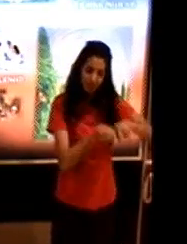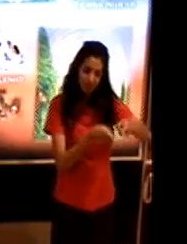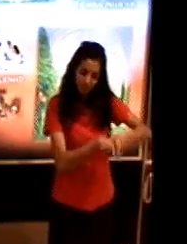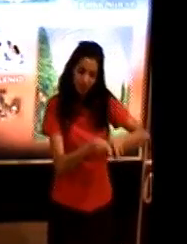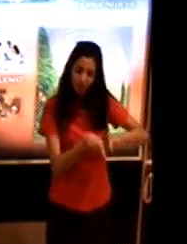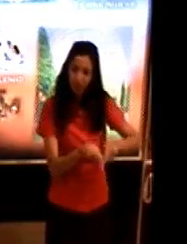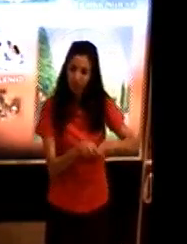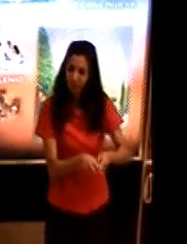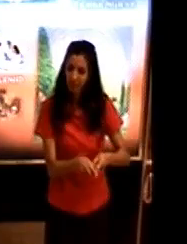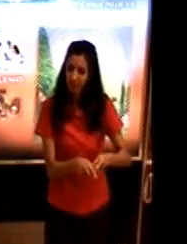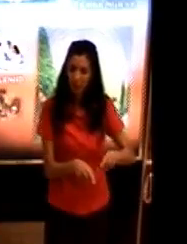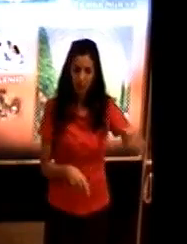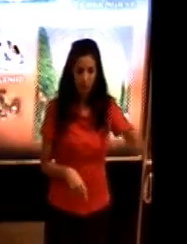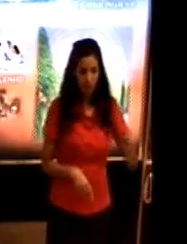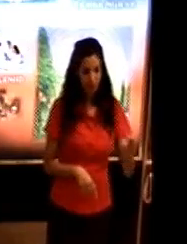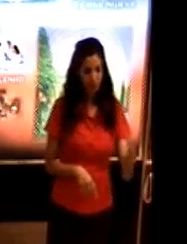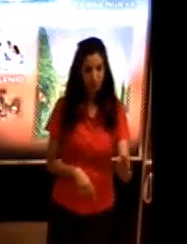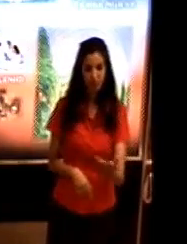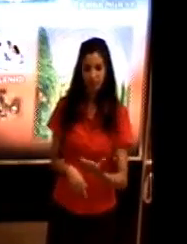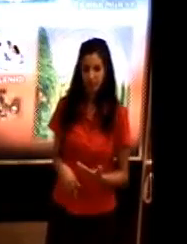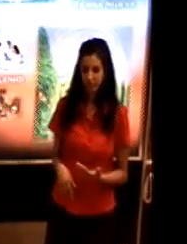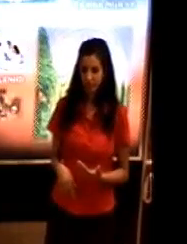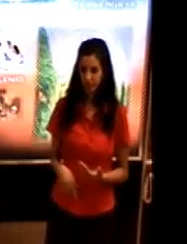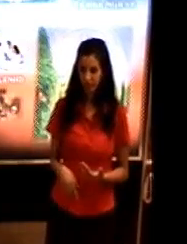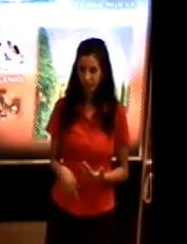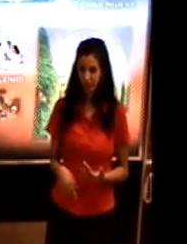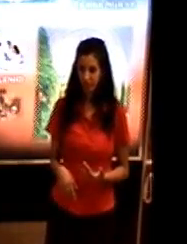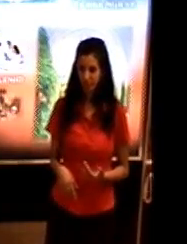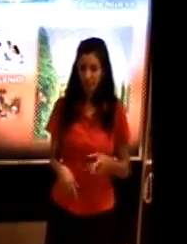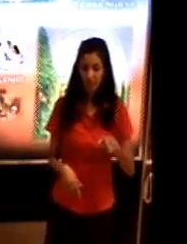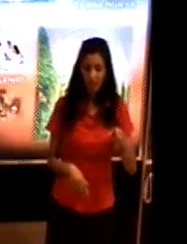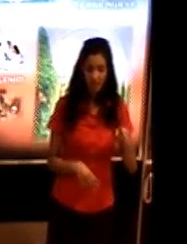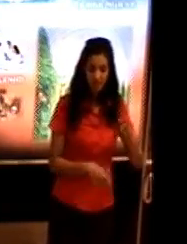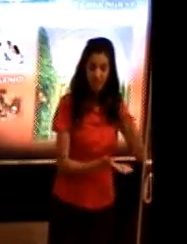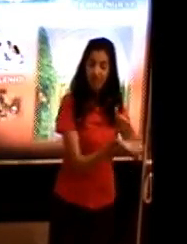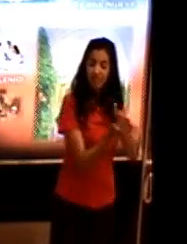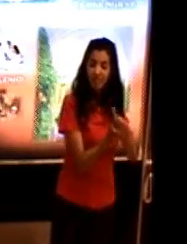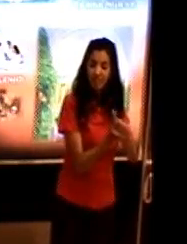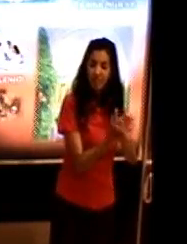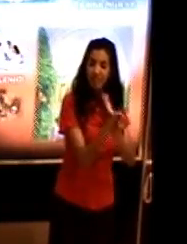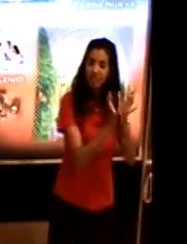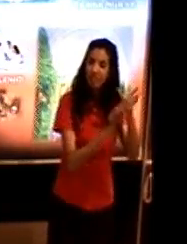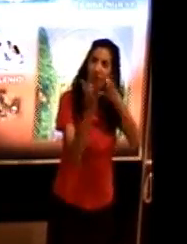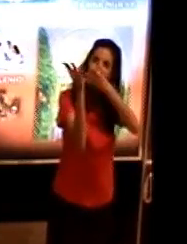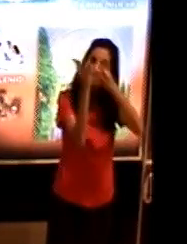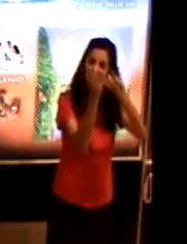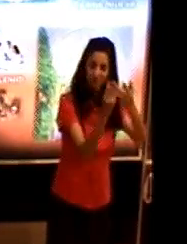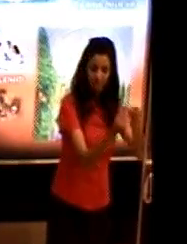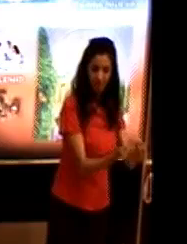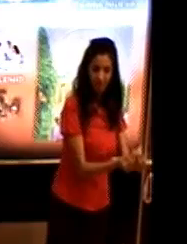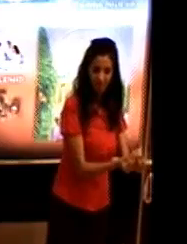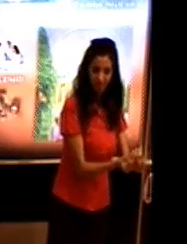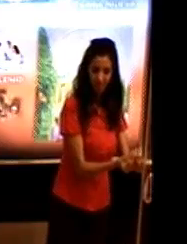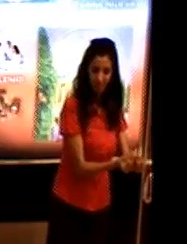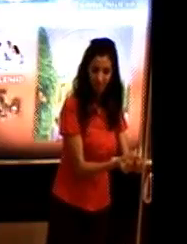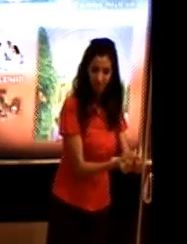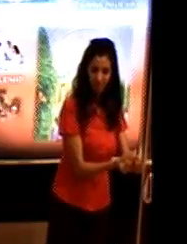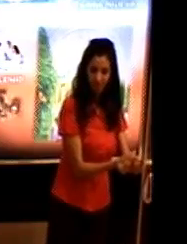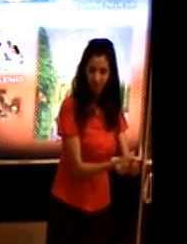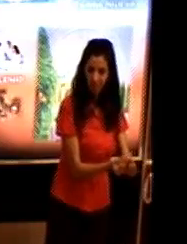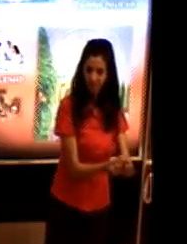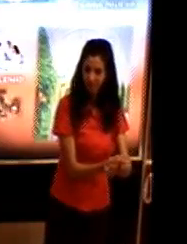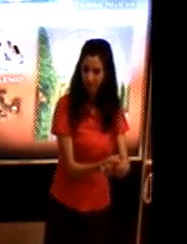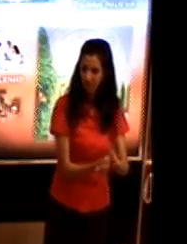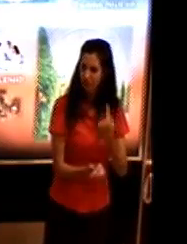catacumbas, aserrados, apedreados, quemados en la hoguera, etcétera. Hermanos, ¿qué evangelio